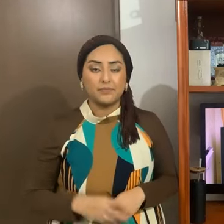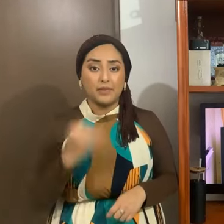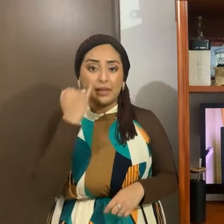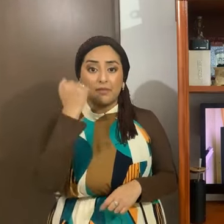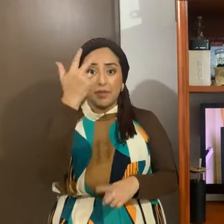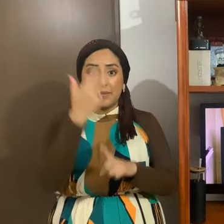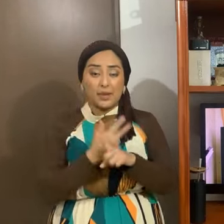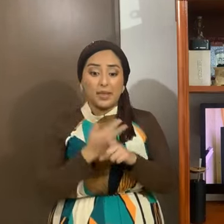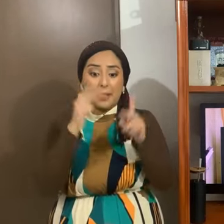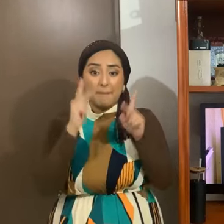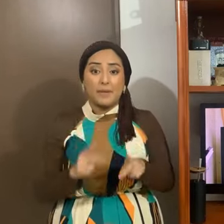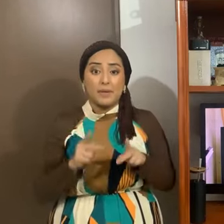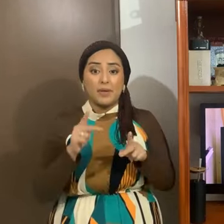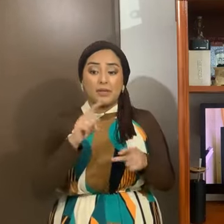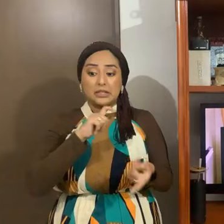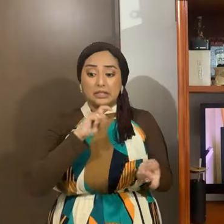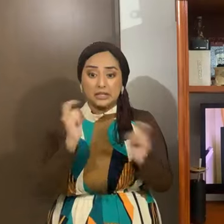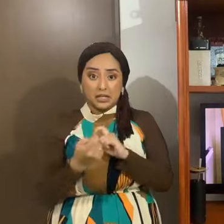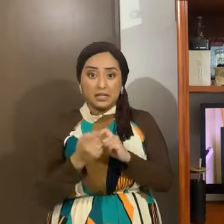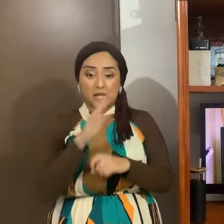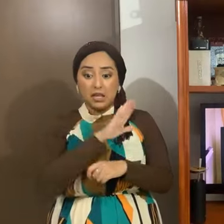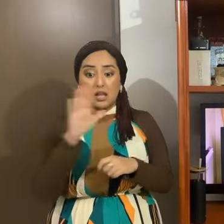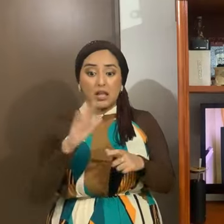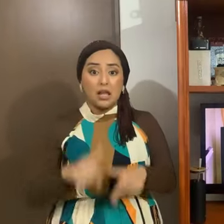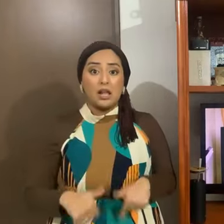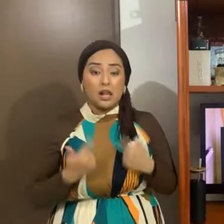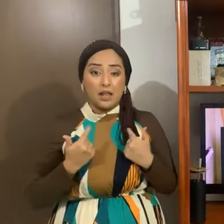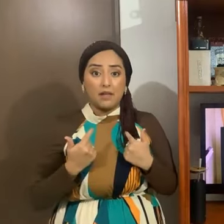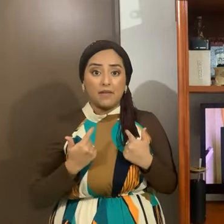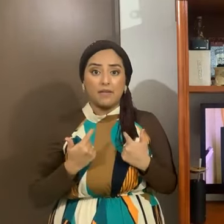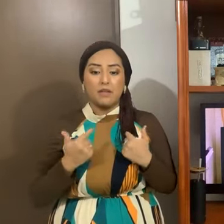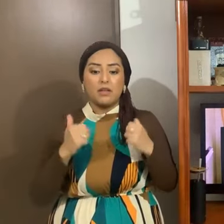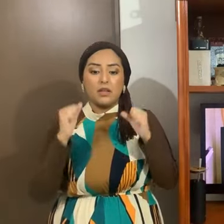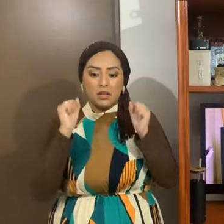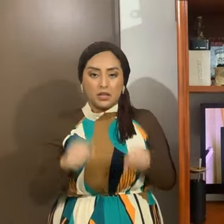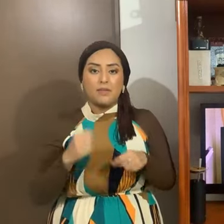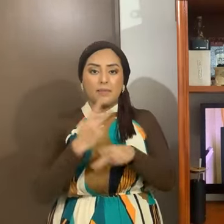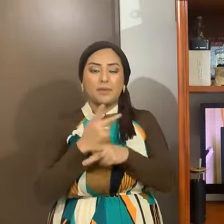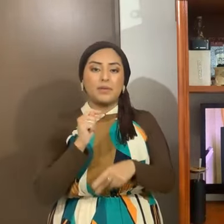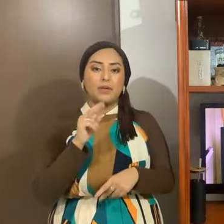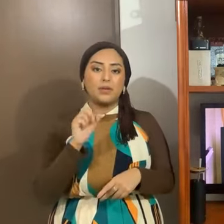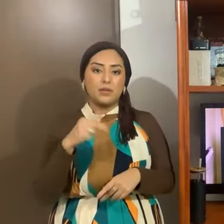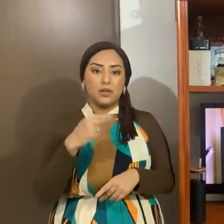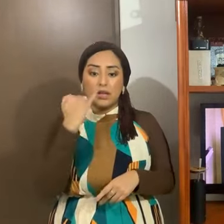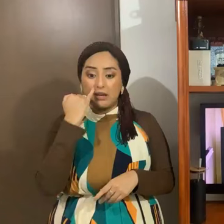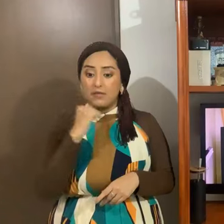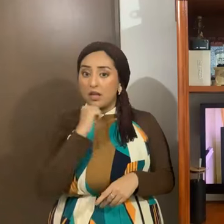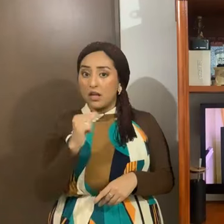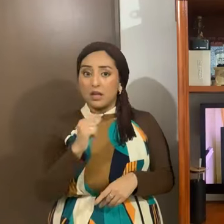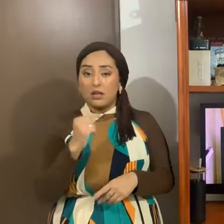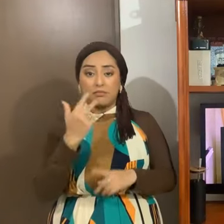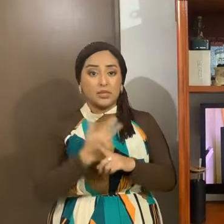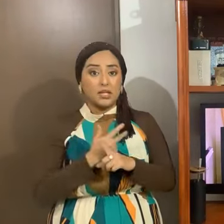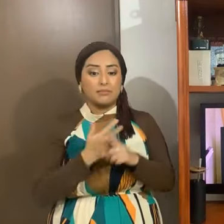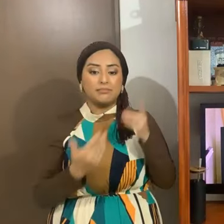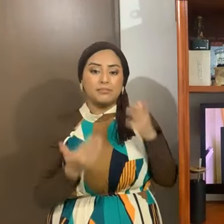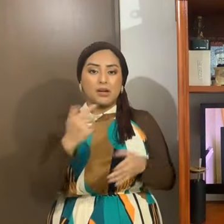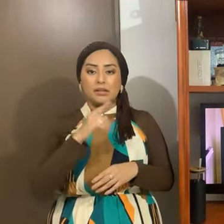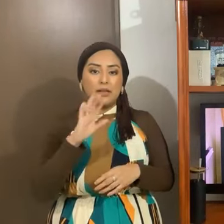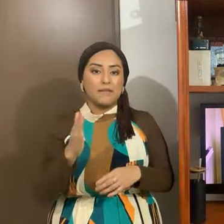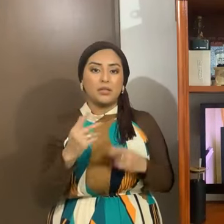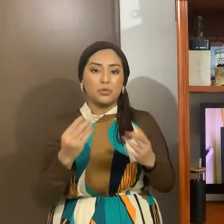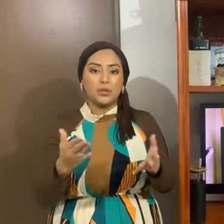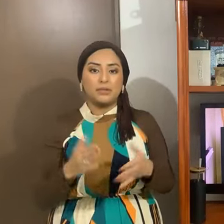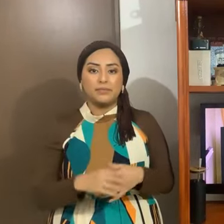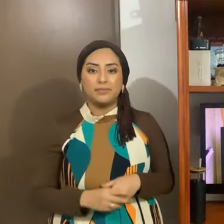3 meses las personas cambian su vida, entonces pueden guardar la Torá. Si no lo hacen en 3 meses, es probable que nunca lo